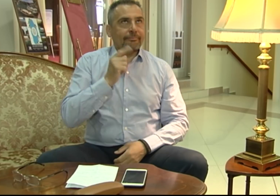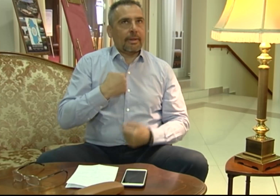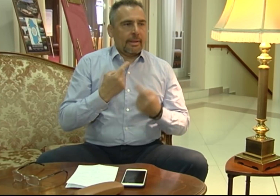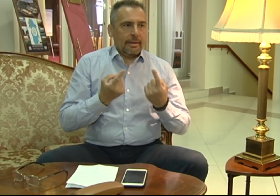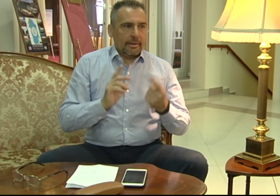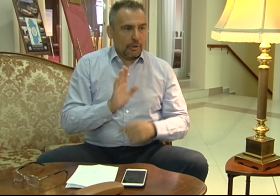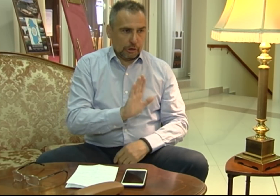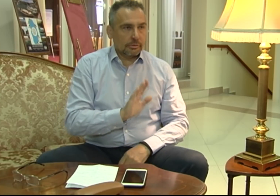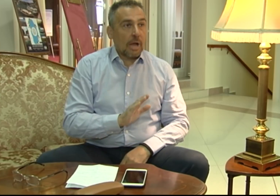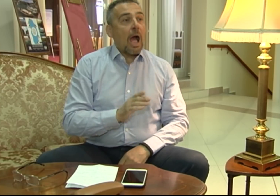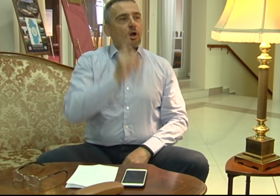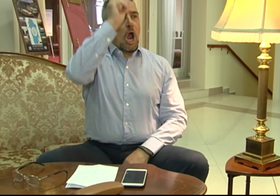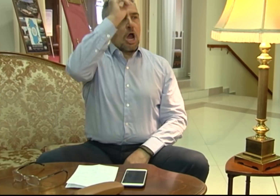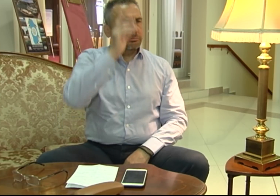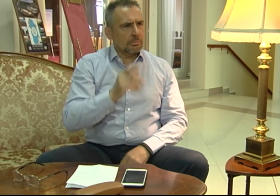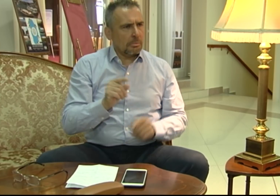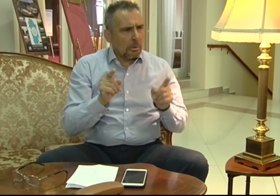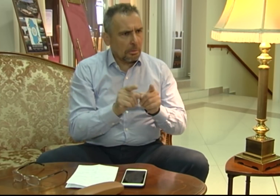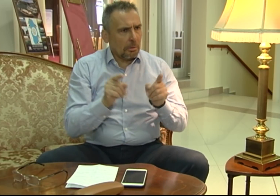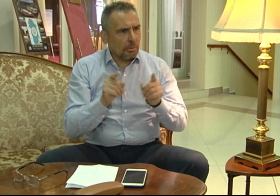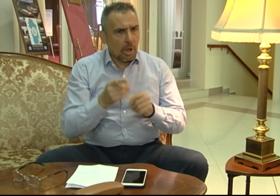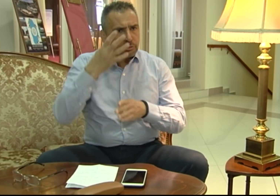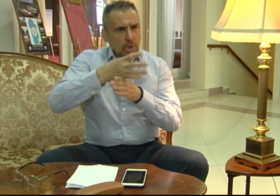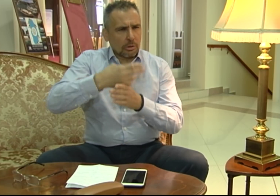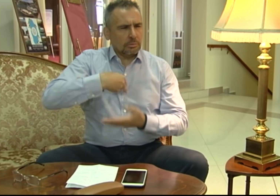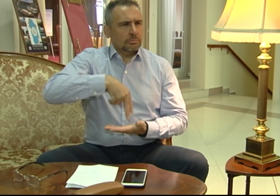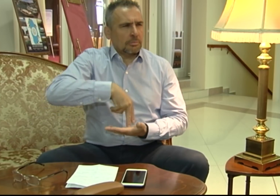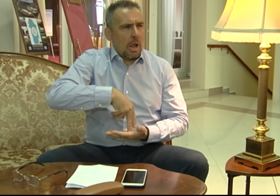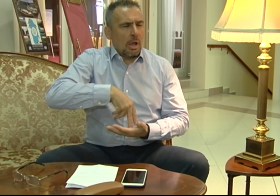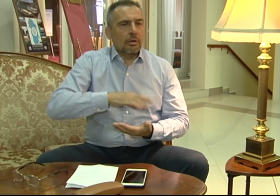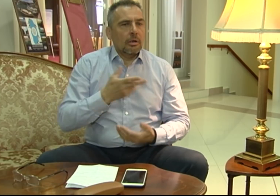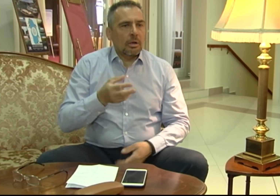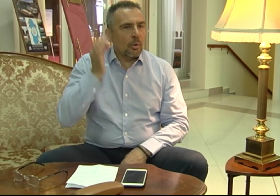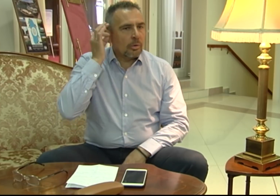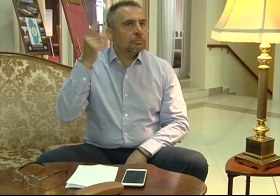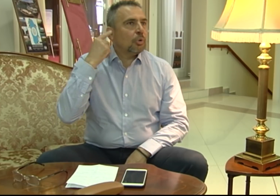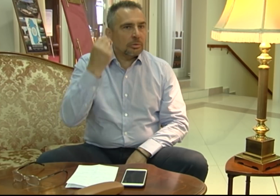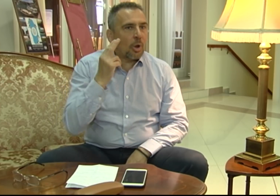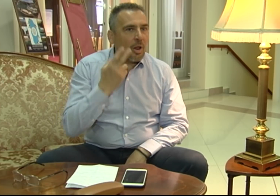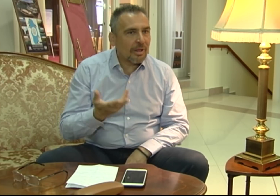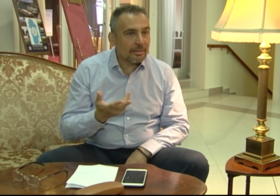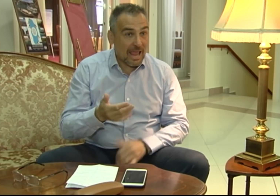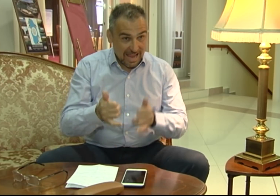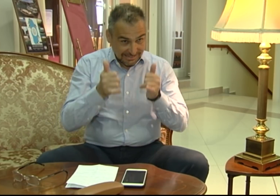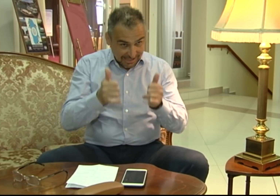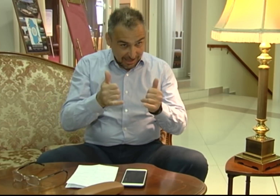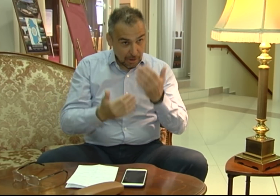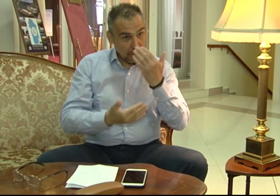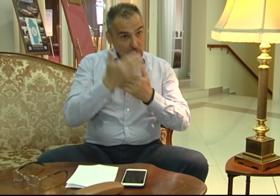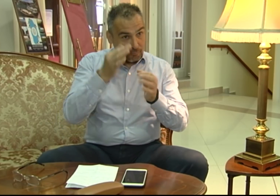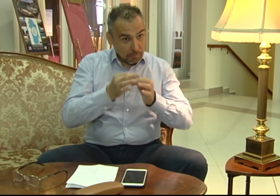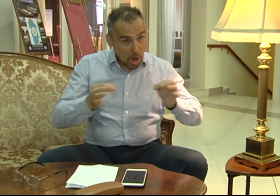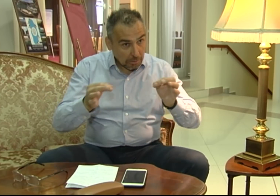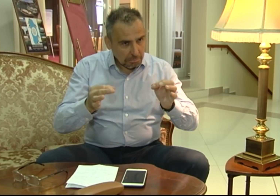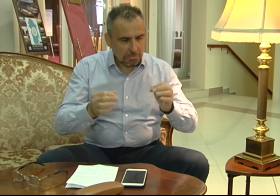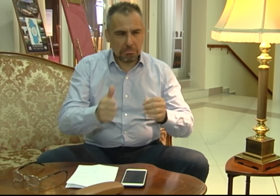да ни преведува на глувите верници. Толкувачот почна да преведува, па застана, па преведува, па застана, ги скрсти рацете. И